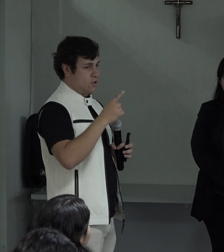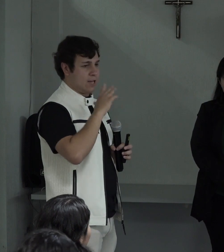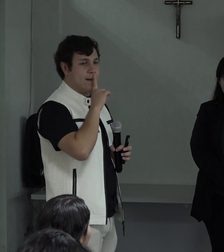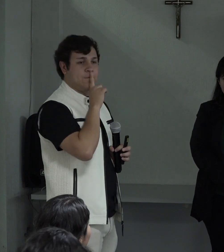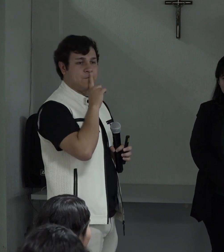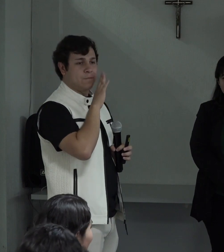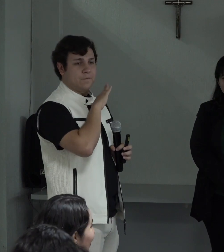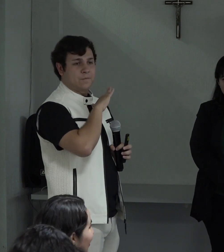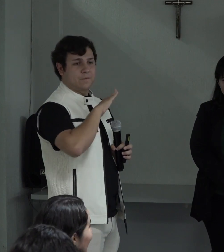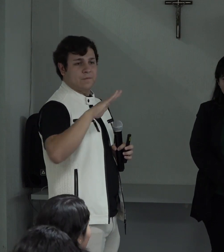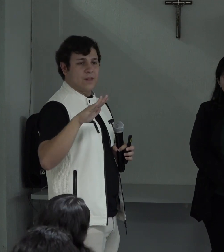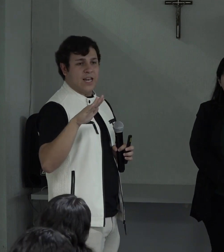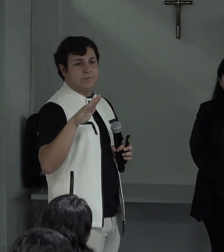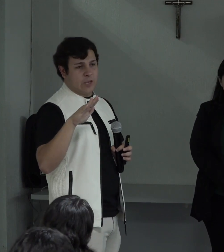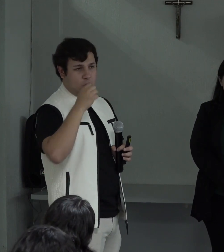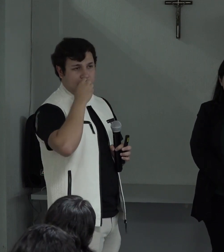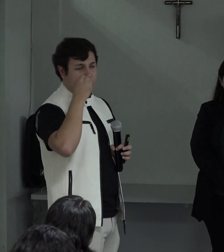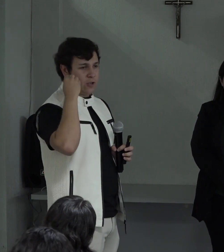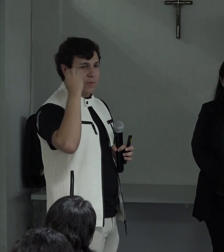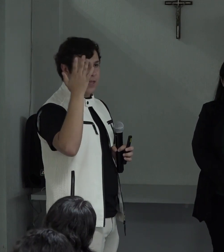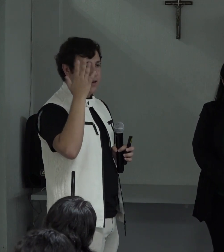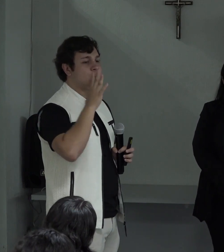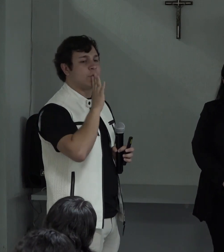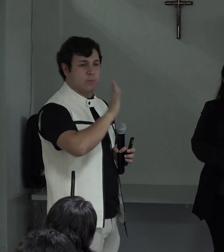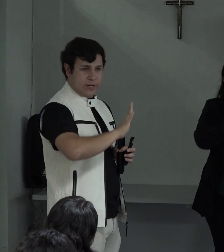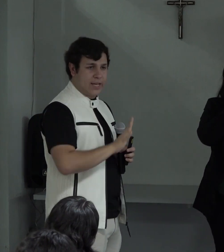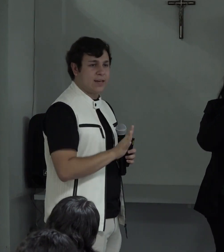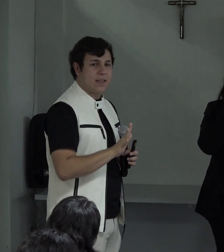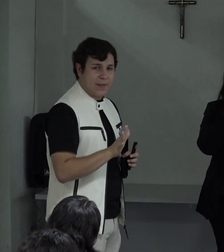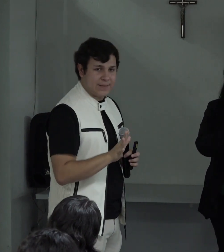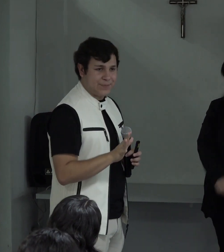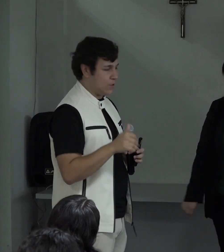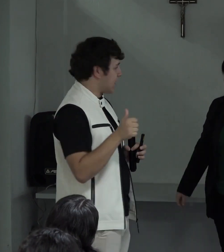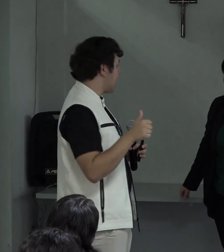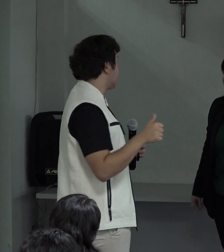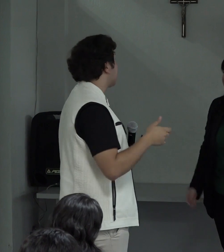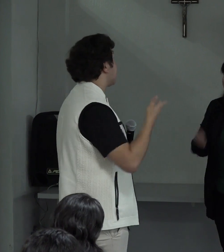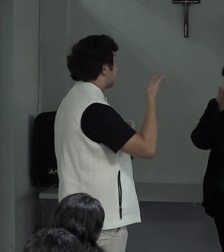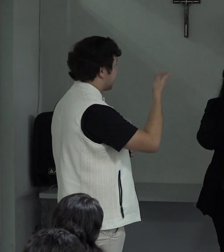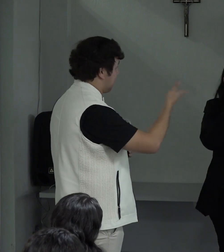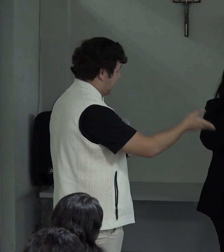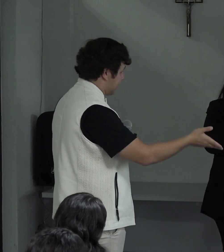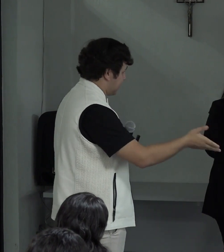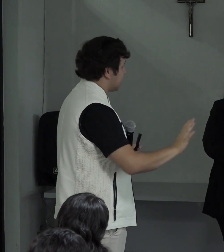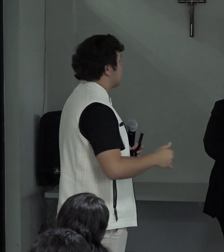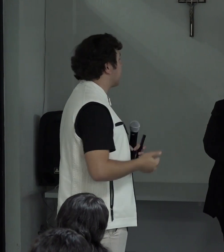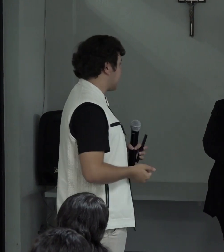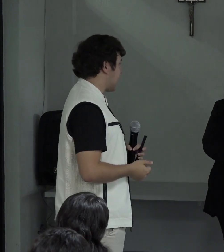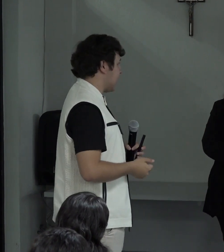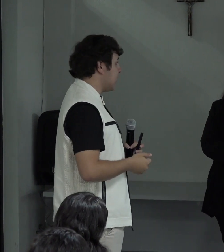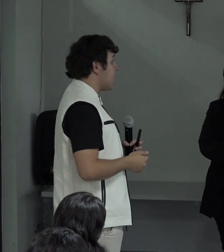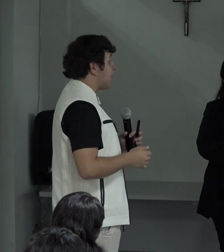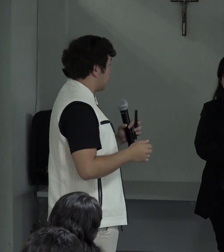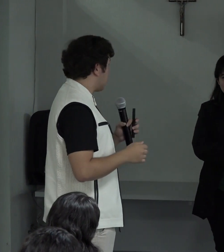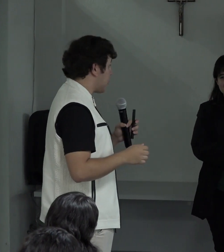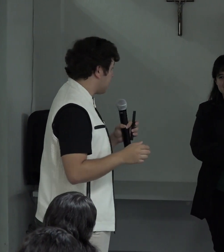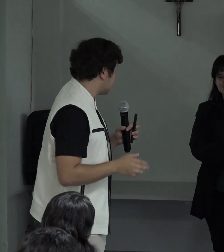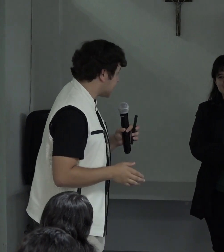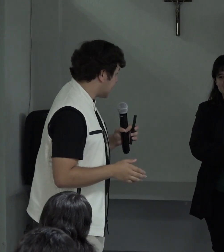sea, el español nos vamos a olvidar, nos podemos reír nada más. ¿Ok? Acá también se pueden reír, pero no podemos